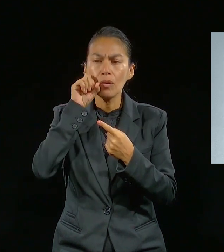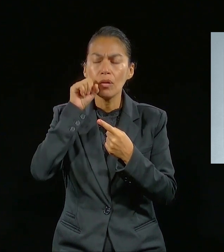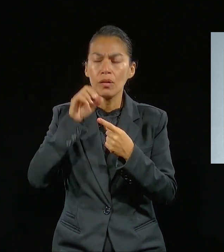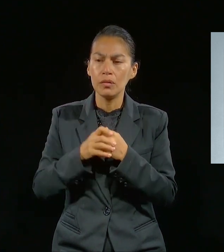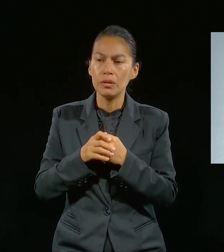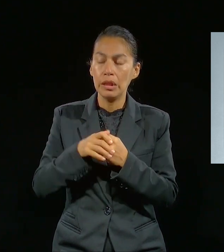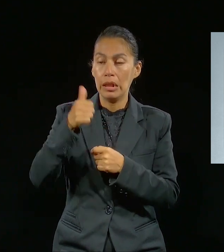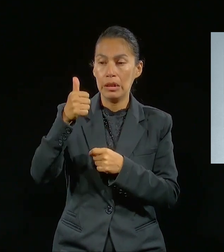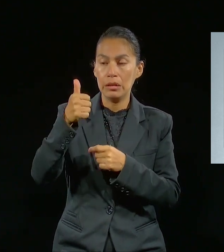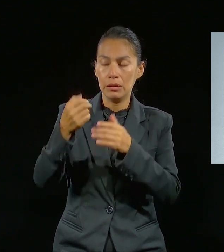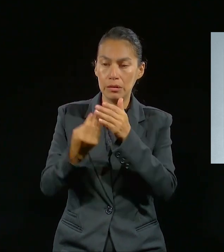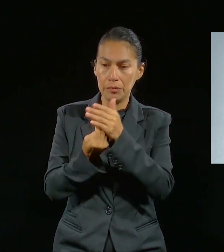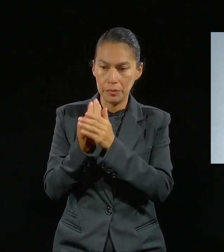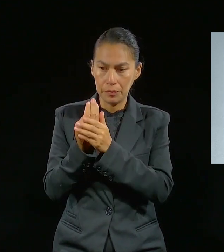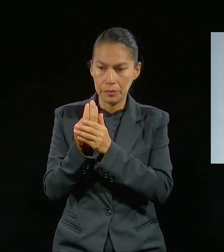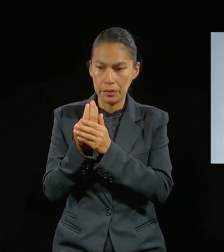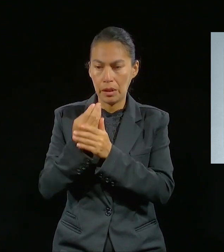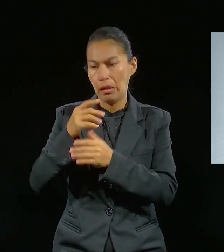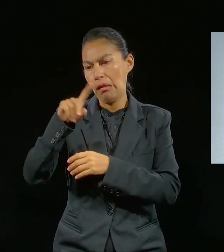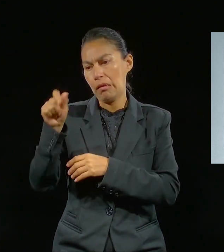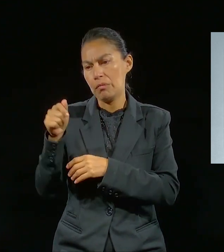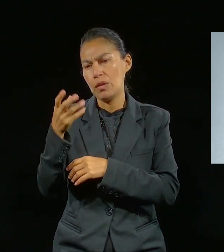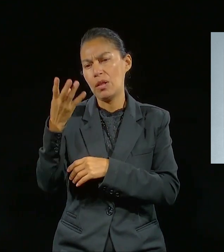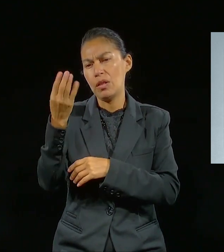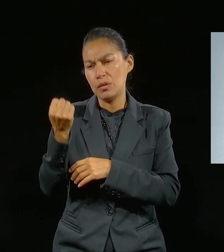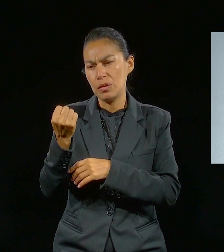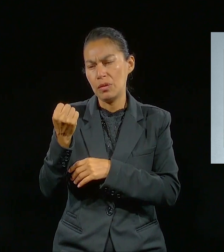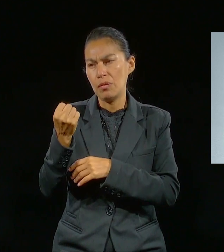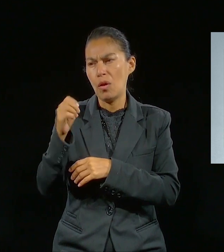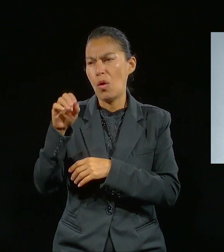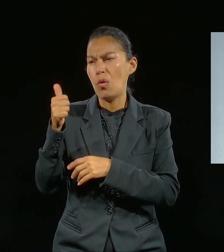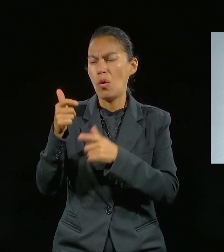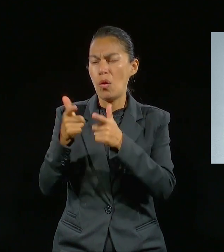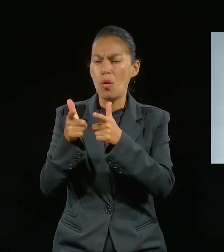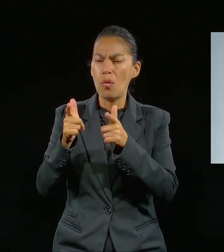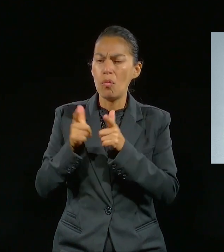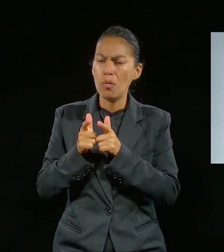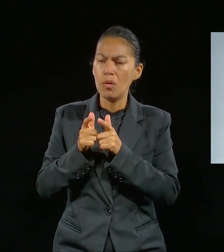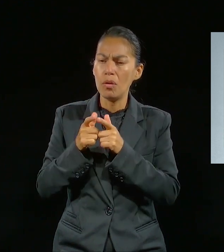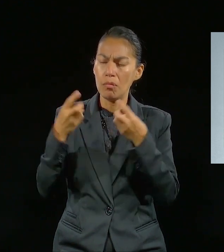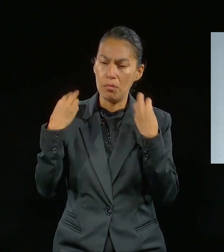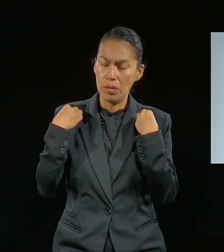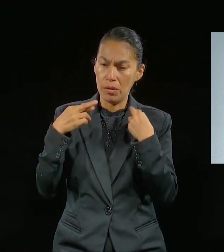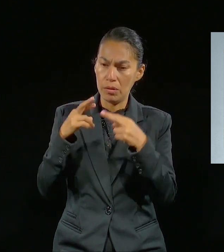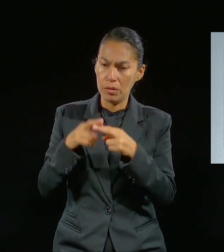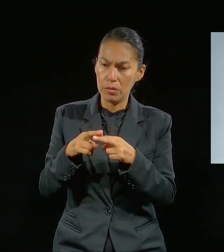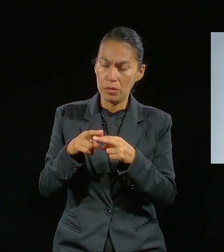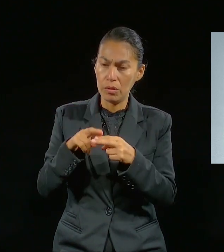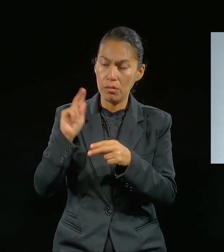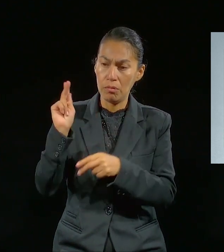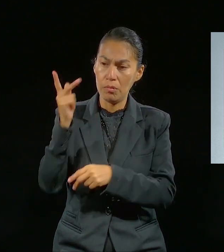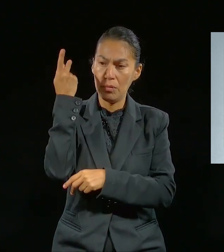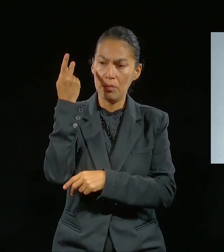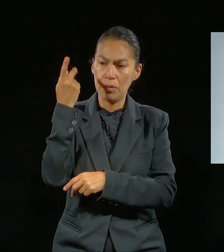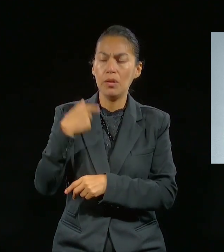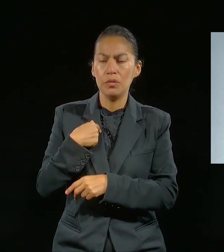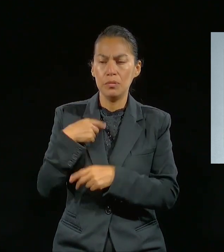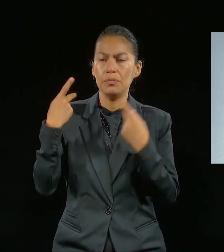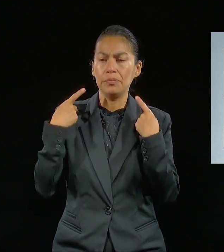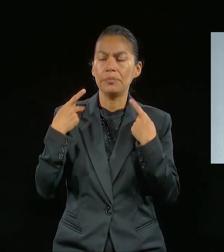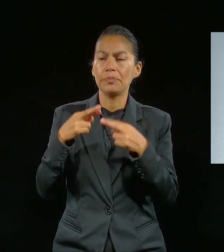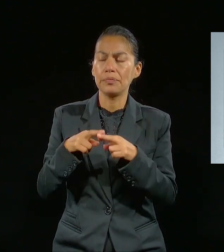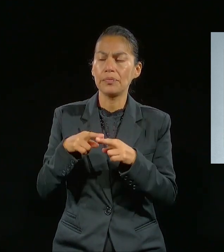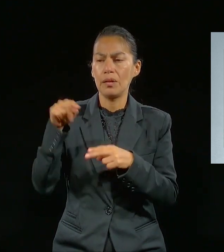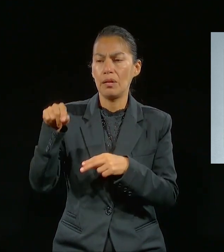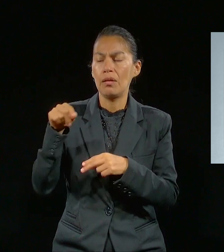de la Universidad de Montemorelos a las 6. Y a las 9 tenemos otro grupo de maestros en la prepa. Soy maestra de la prepa también.